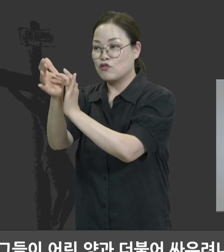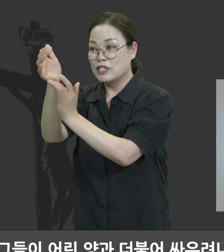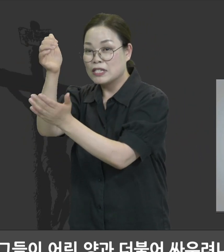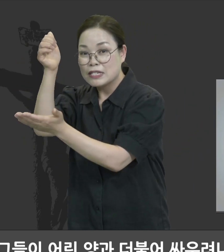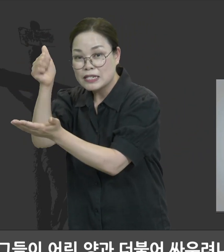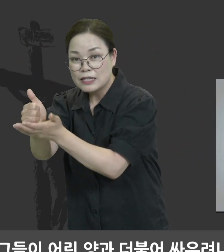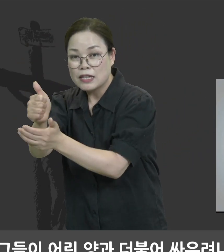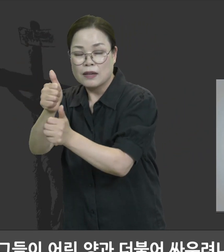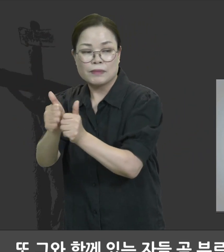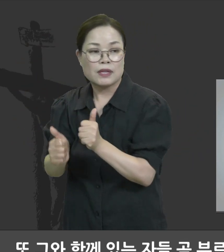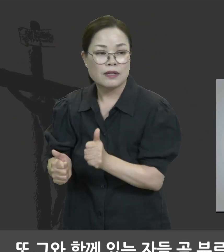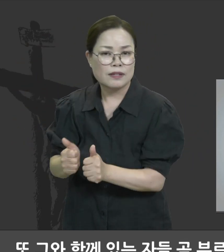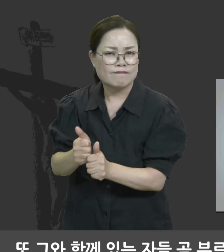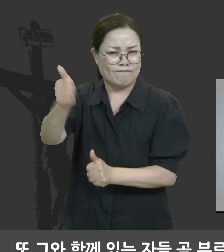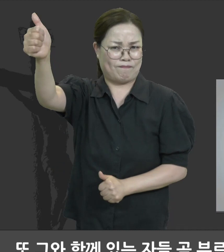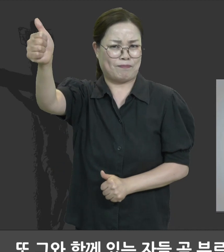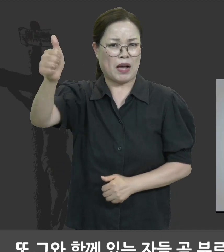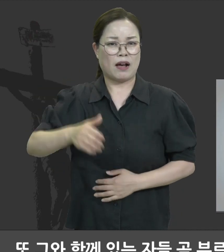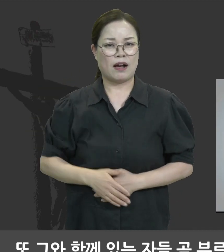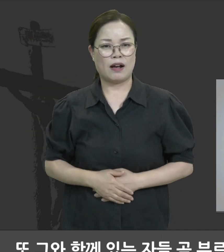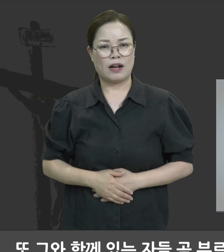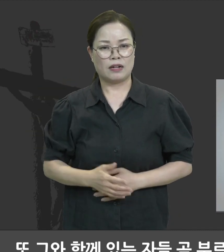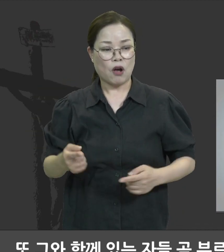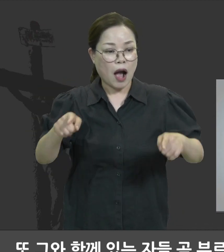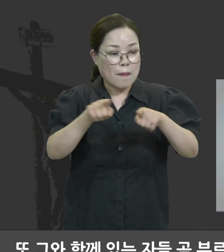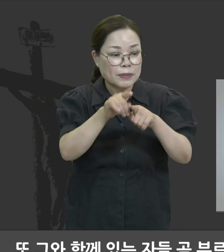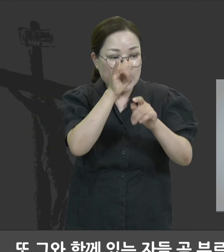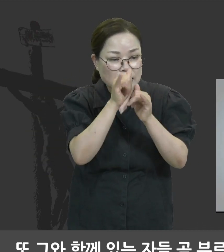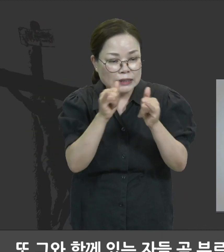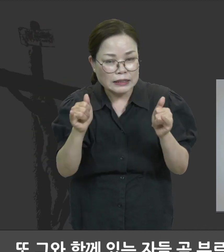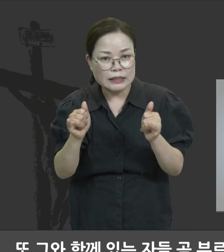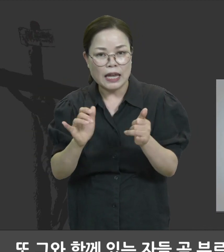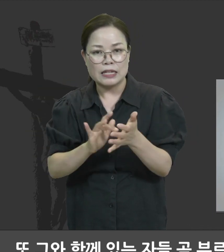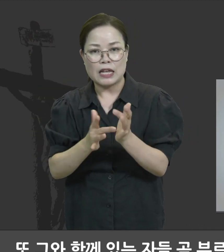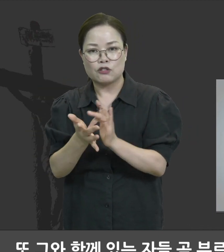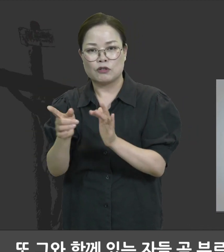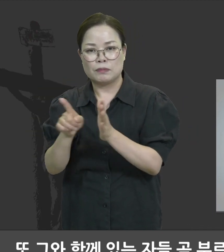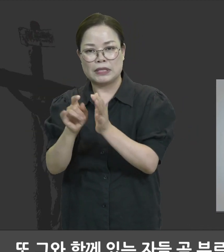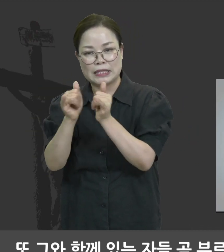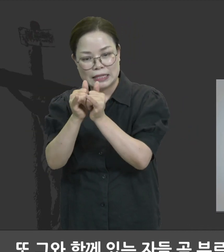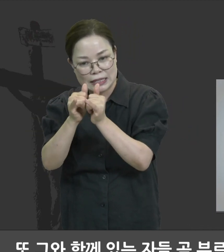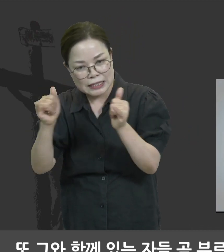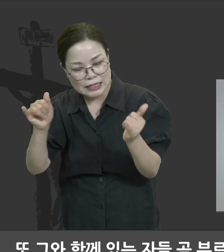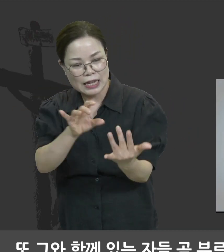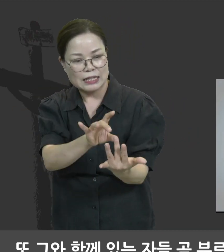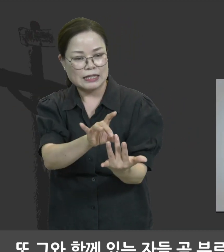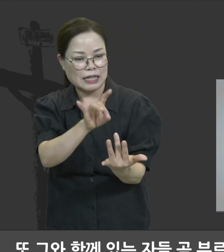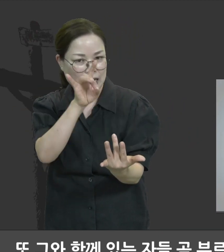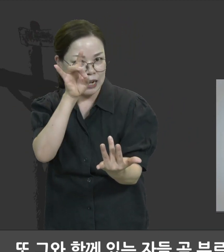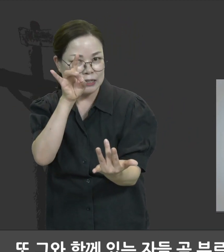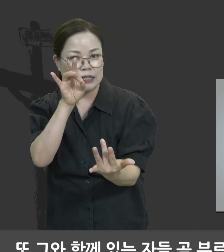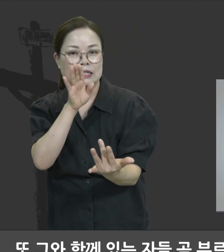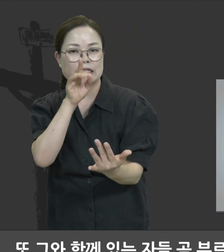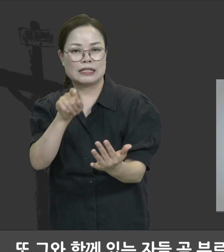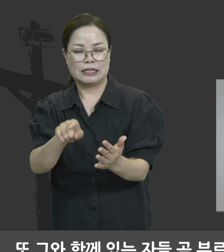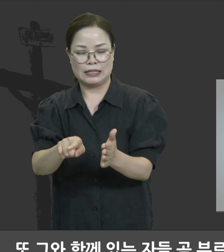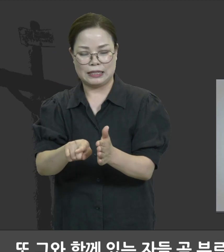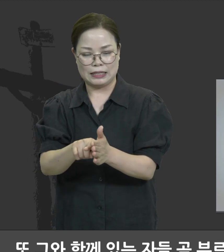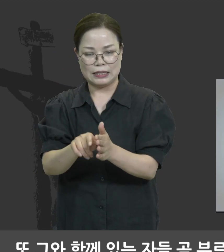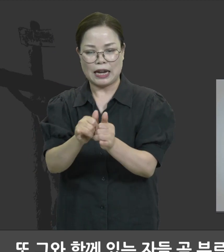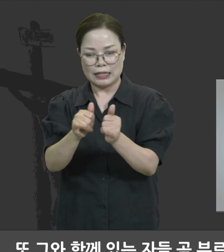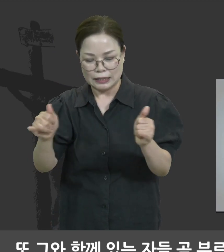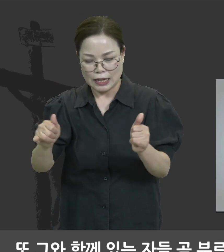이기실 터이요 또 그와 함께 있는 자들 곧 부르심을 받고 택하심을 받은 진실한